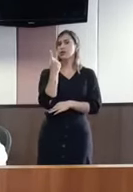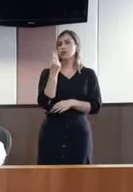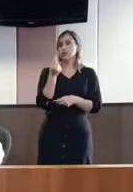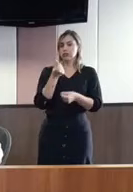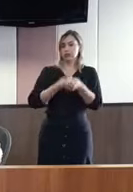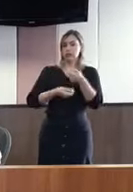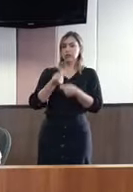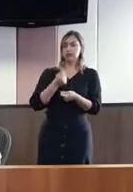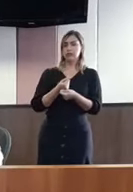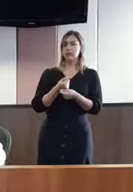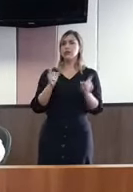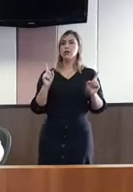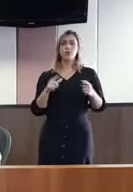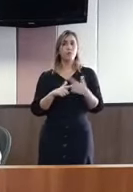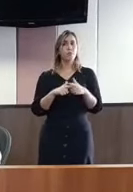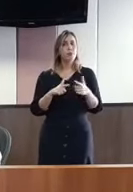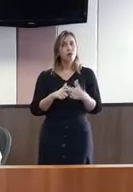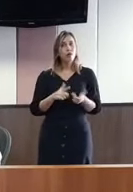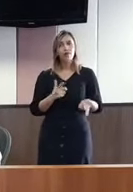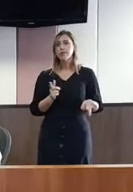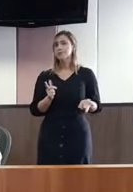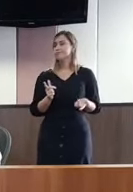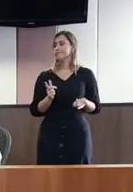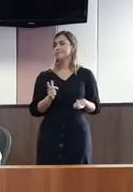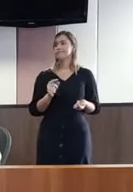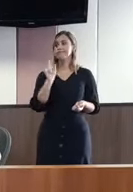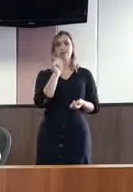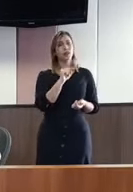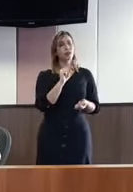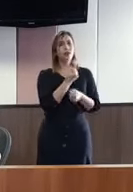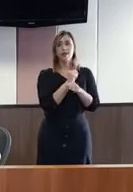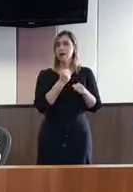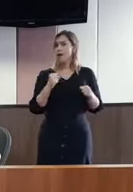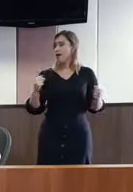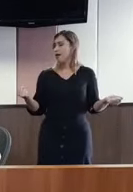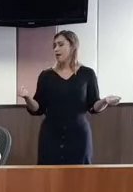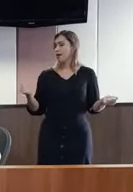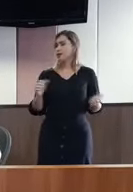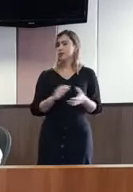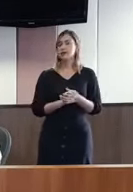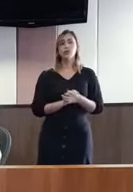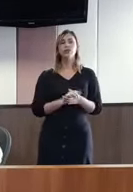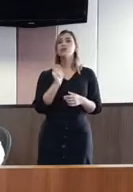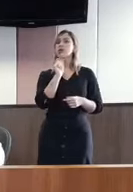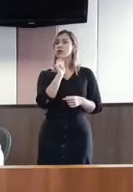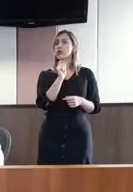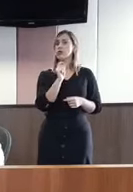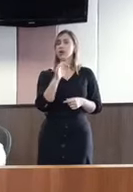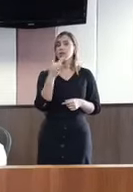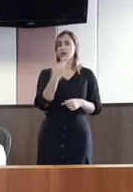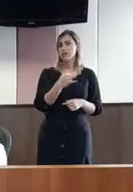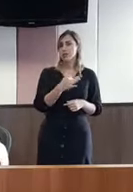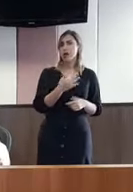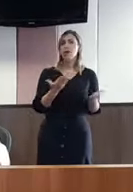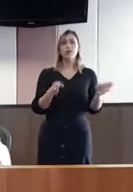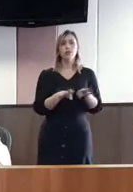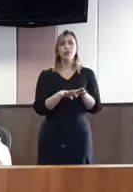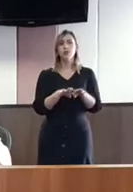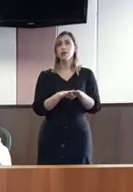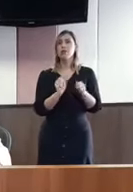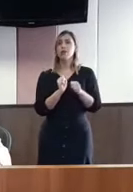O caos disso e o problema disso pode ser muitas vezes maior do que a dor e o sofrimento e o transtorno que vai